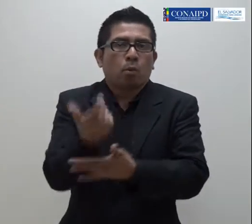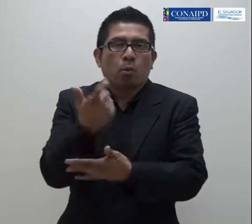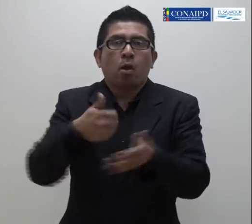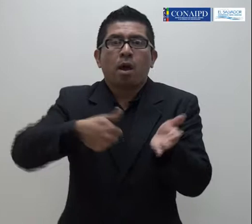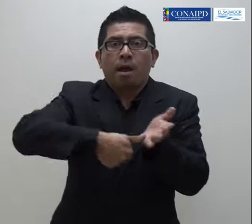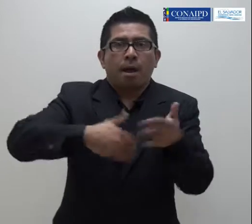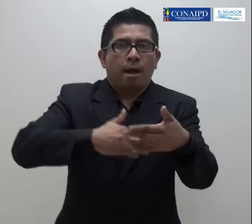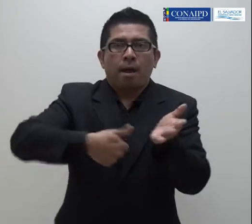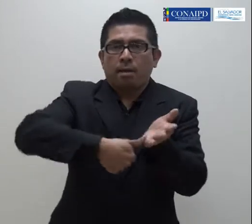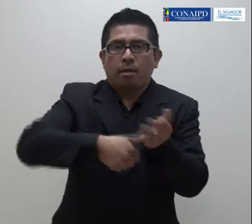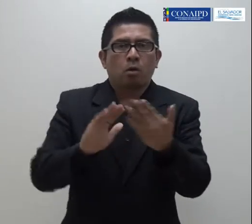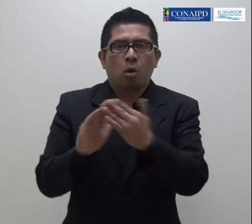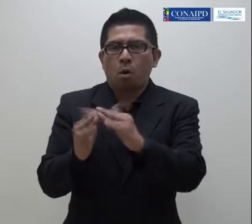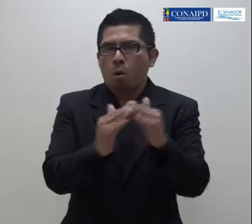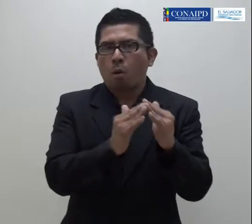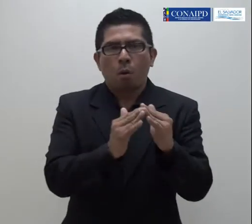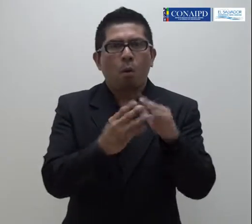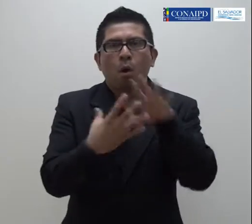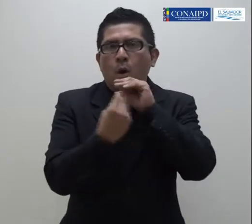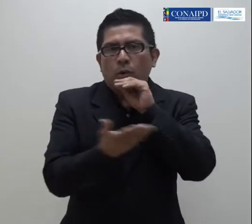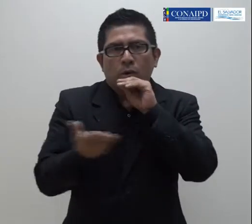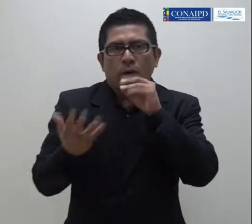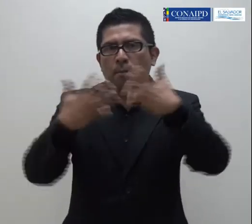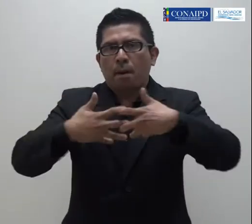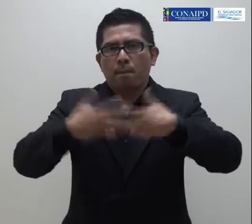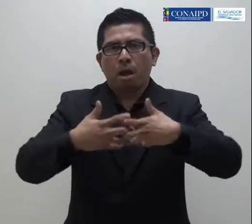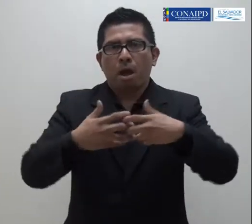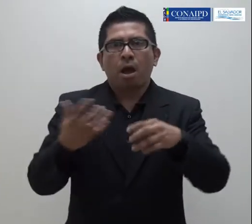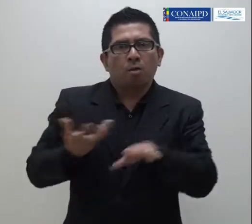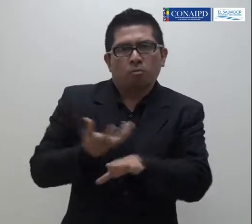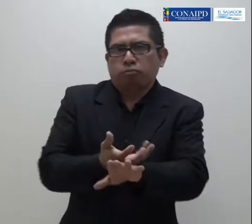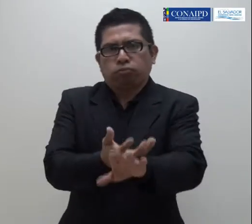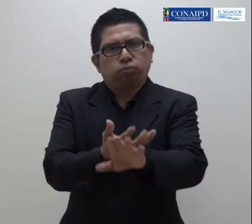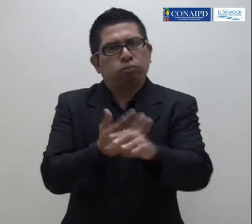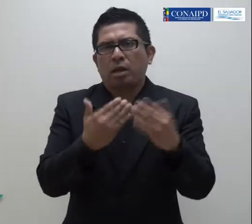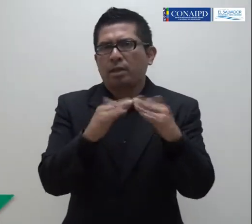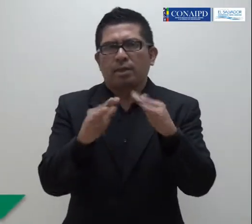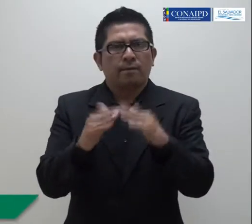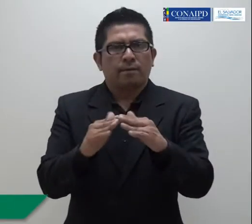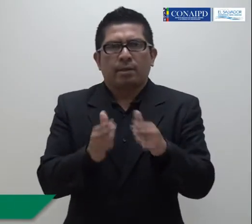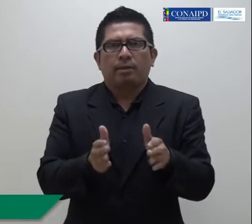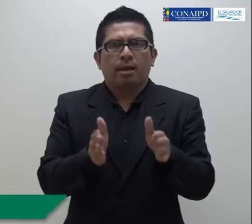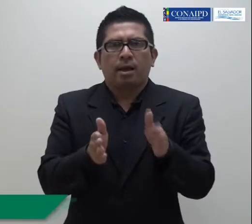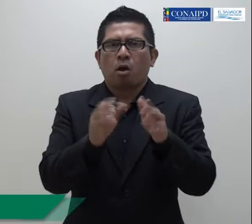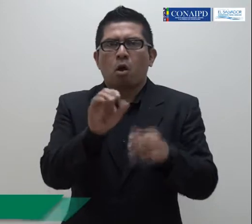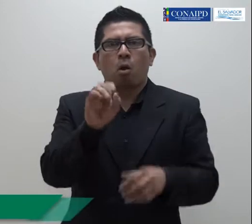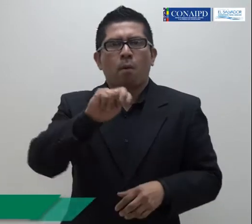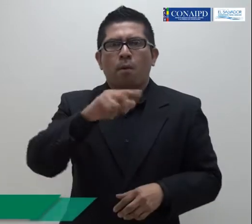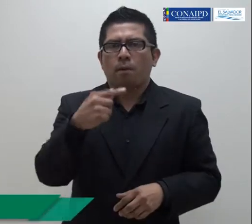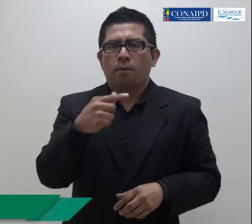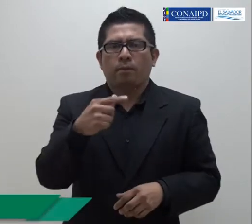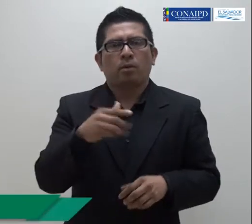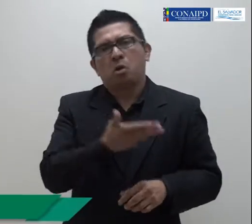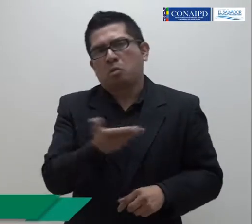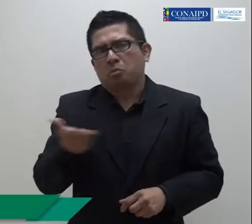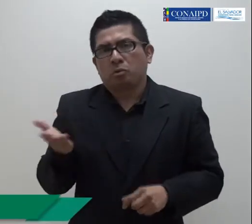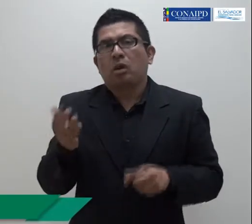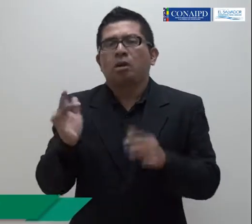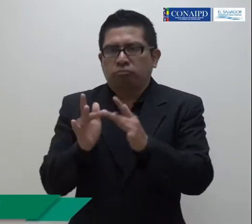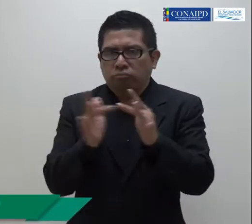municipalidades, comunidades, medios de comunicación, transportistas y organizaciones no gubernamentales, entre otras. A través de las jornadas se orienta